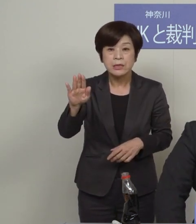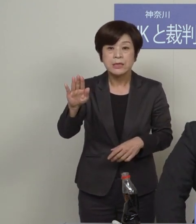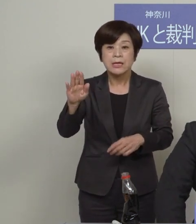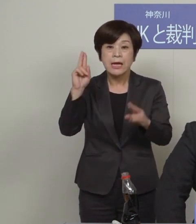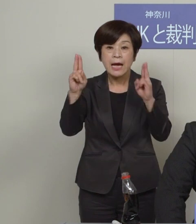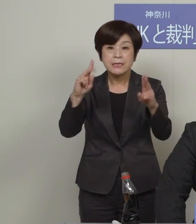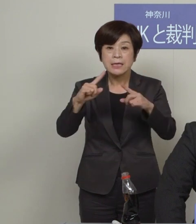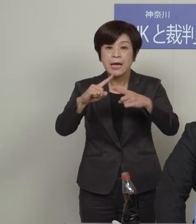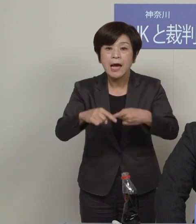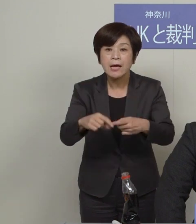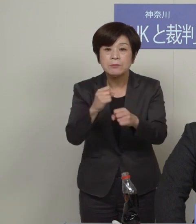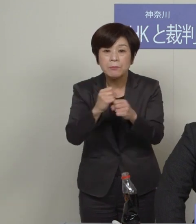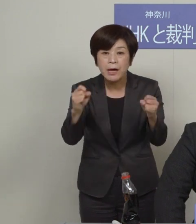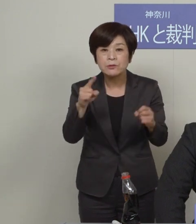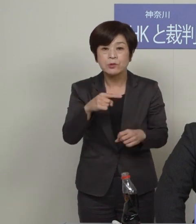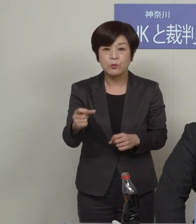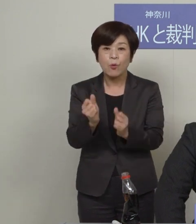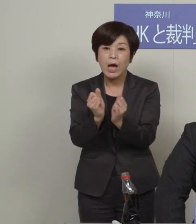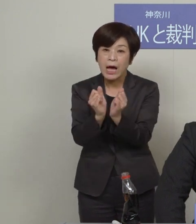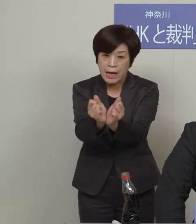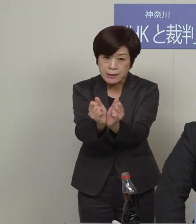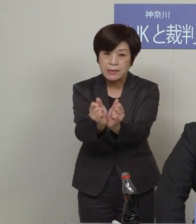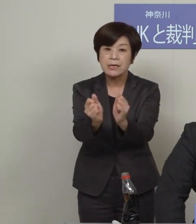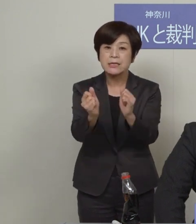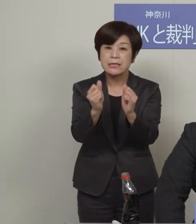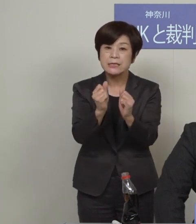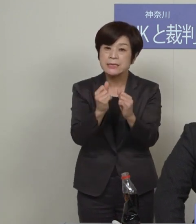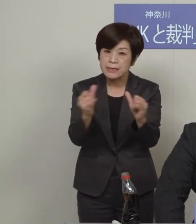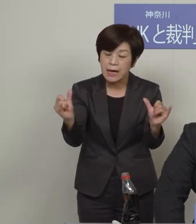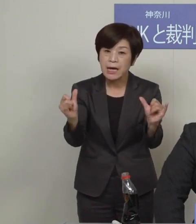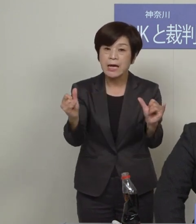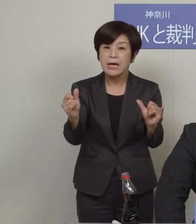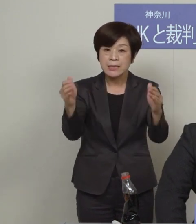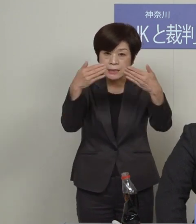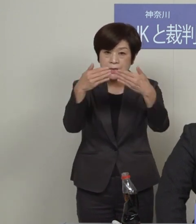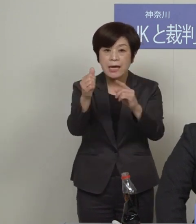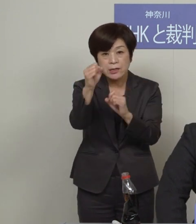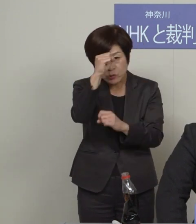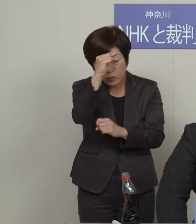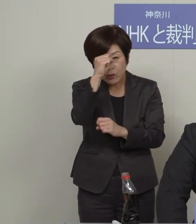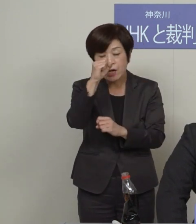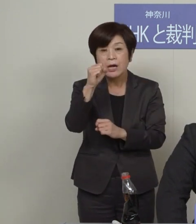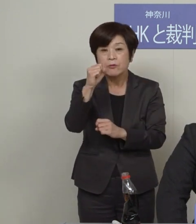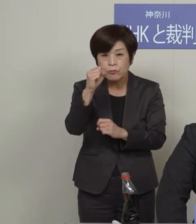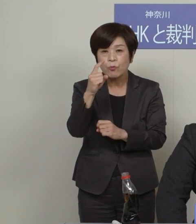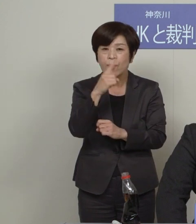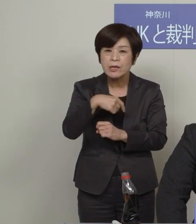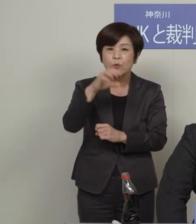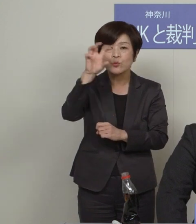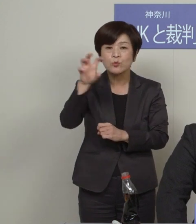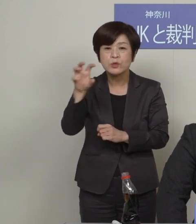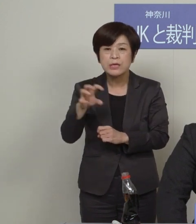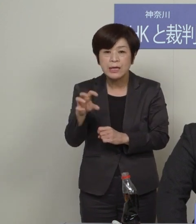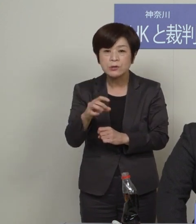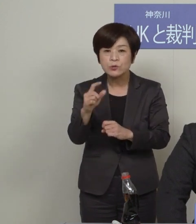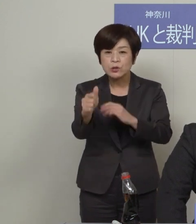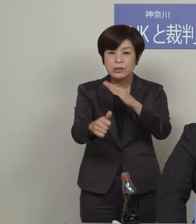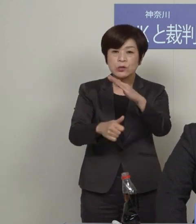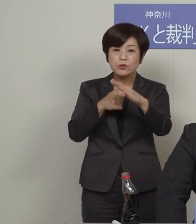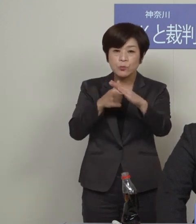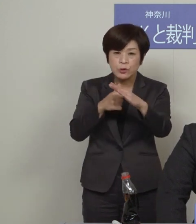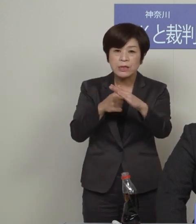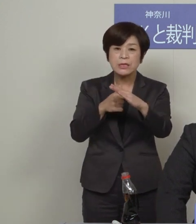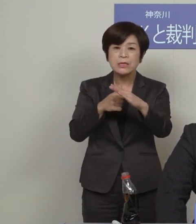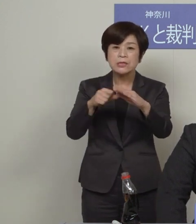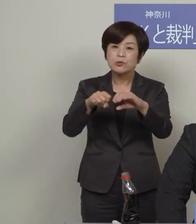人、犯罪者、自閉症、犯罪を繰り返す障害者、引きこもり、職歴